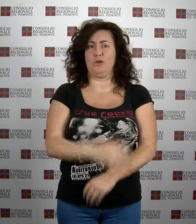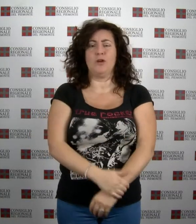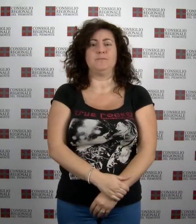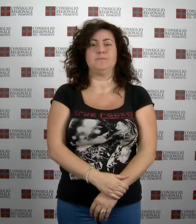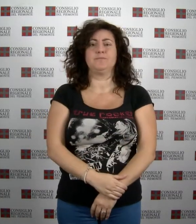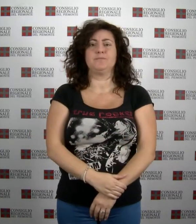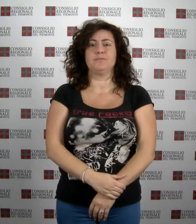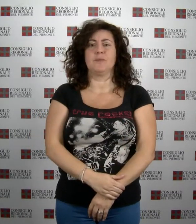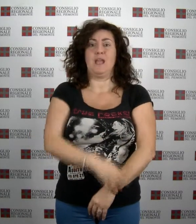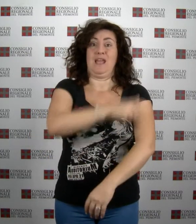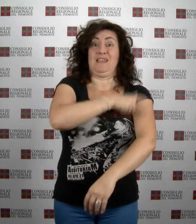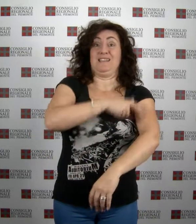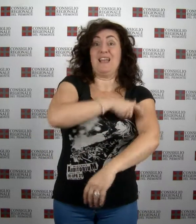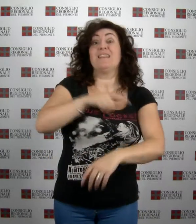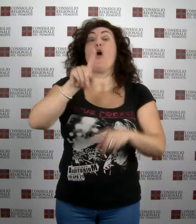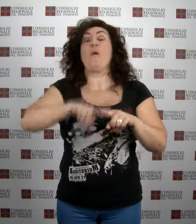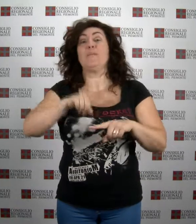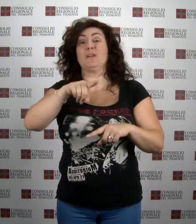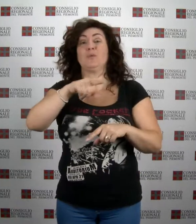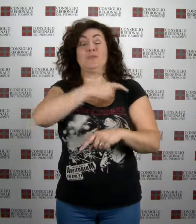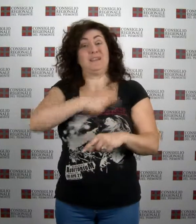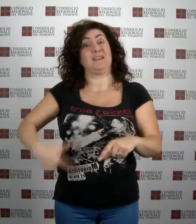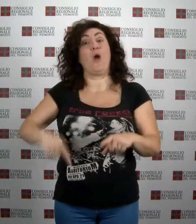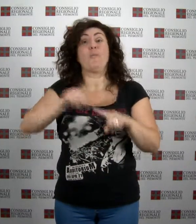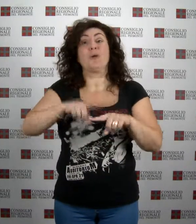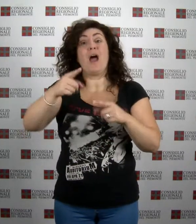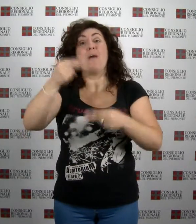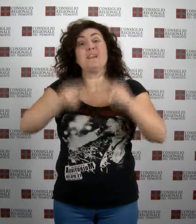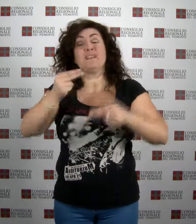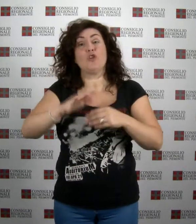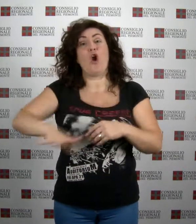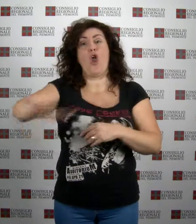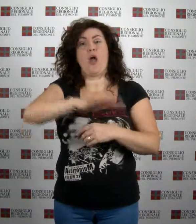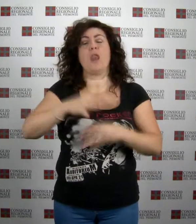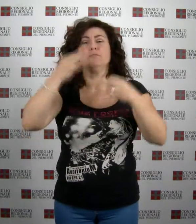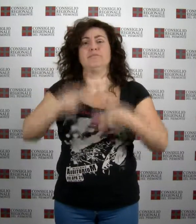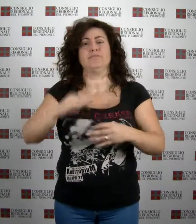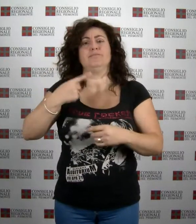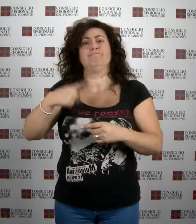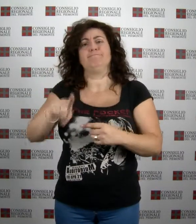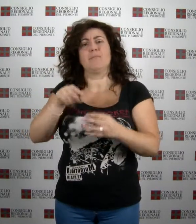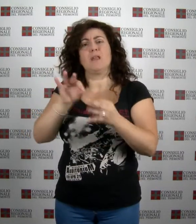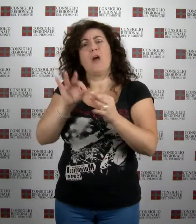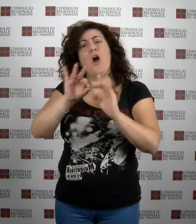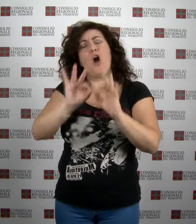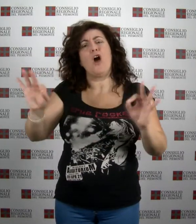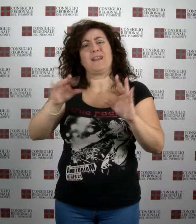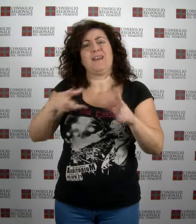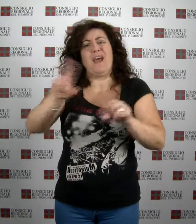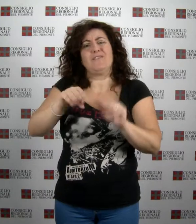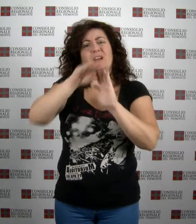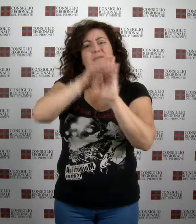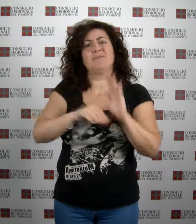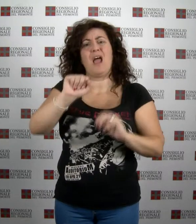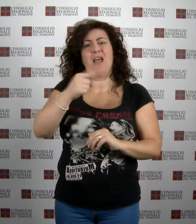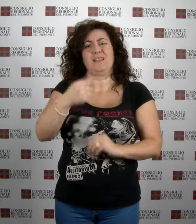Sindaci e amministratori locali hanno affrontato il tema del riordino delle agenzie territoriali per la casa e al termine dell'incontro il Consiglio delle